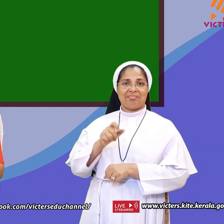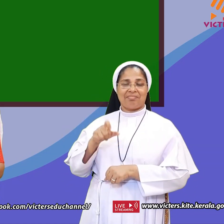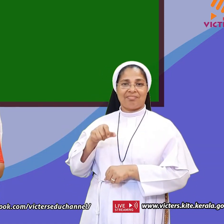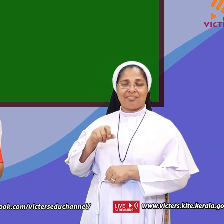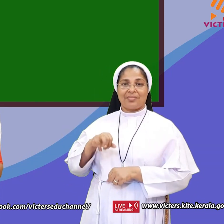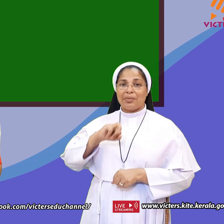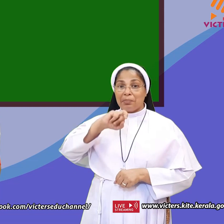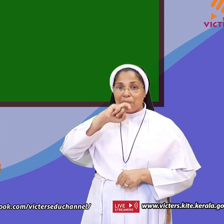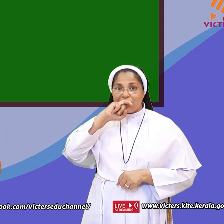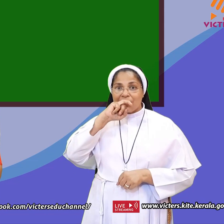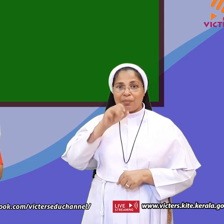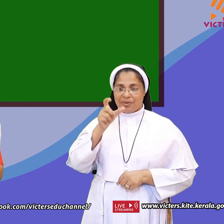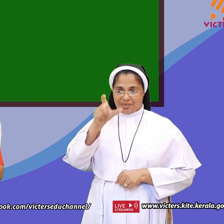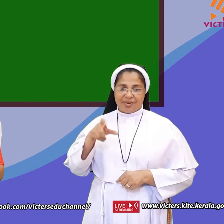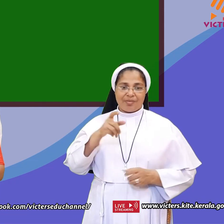മെത്രാൻ്റെ മുമ്പിൽ കൊണ്ടുവരികയാണ്.